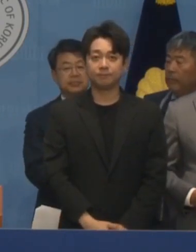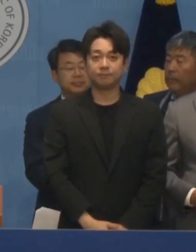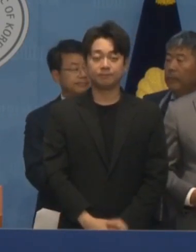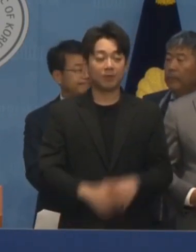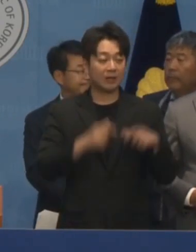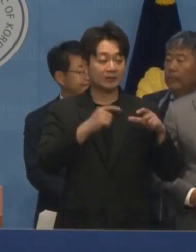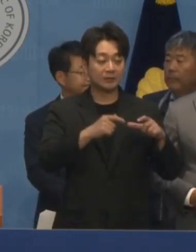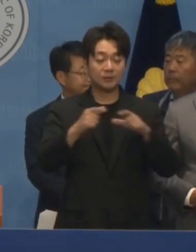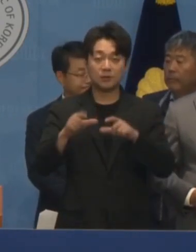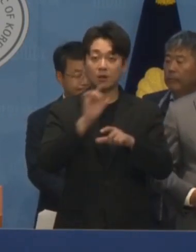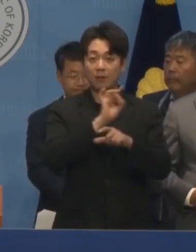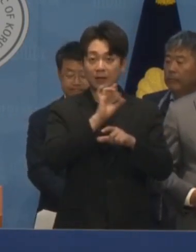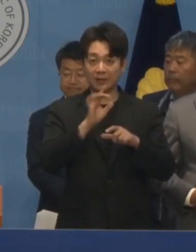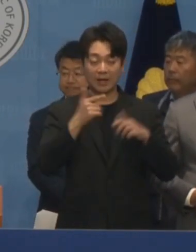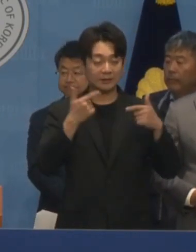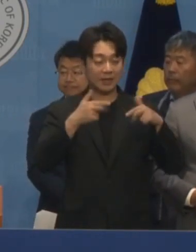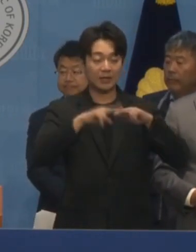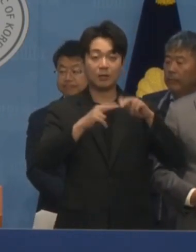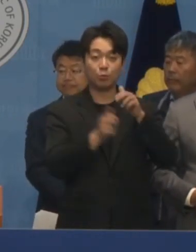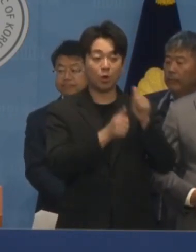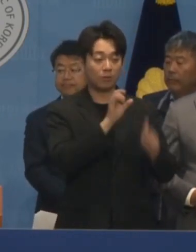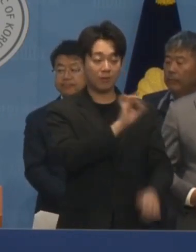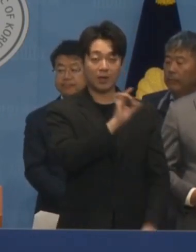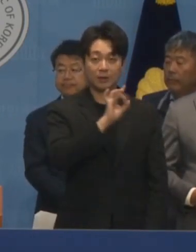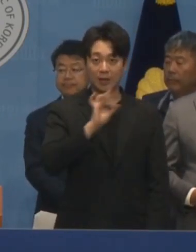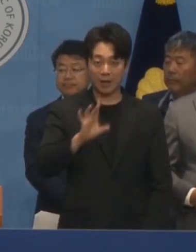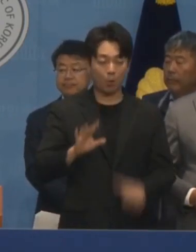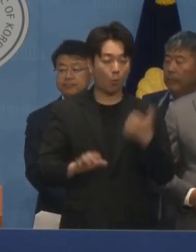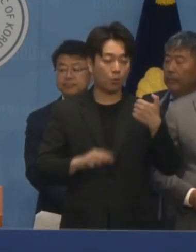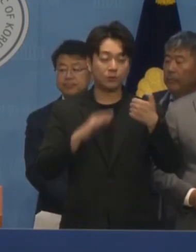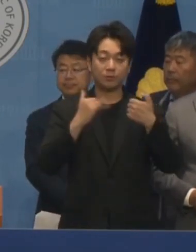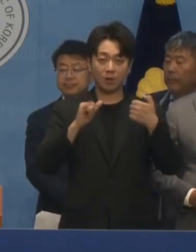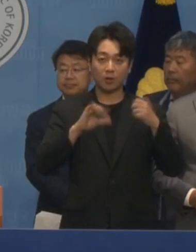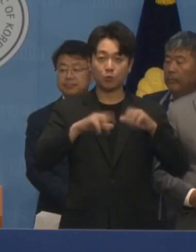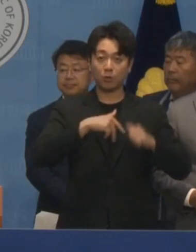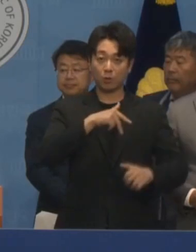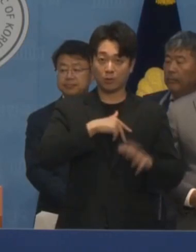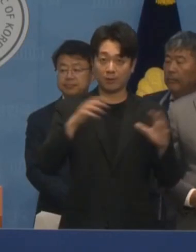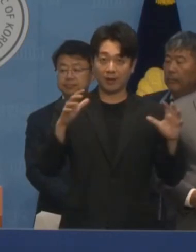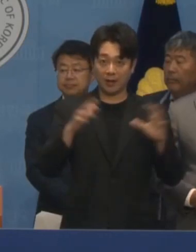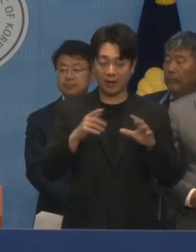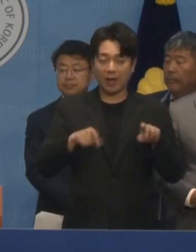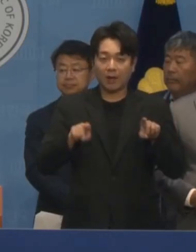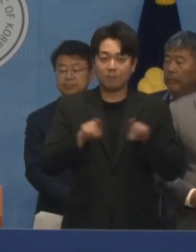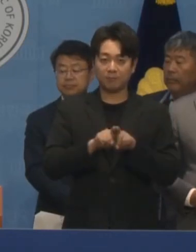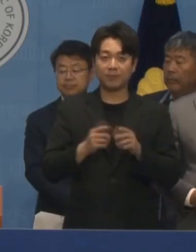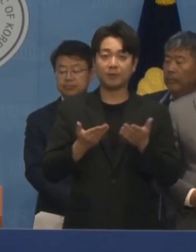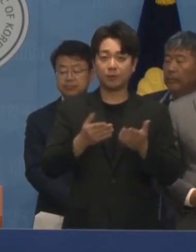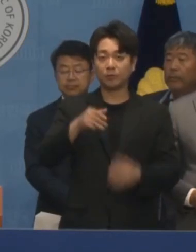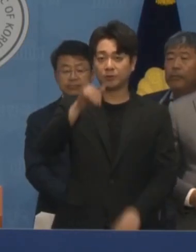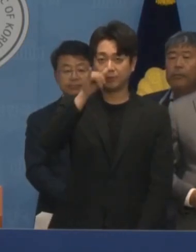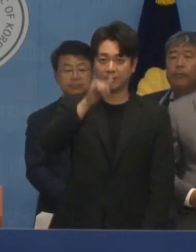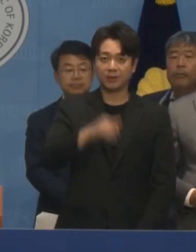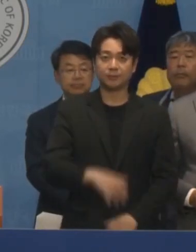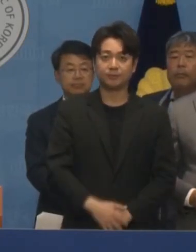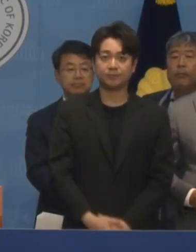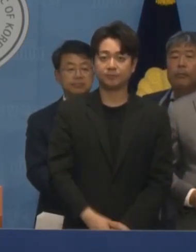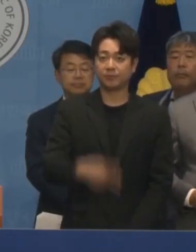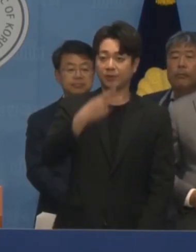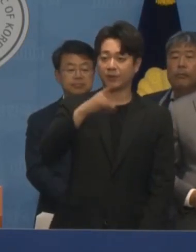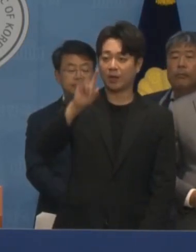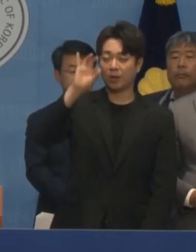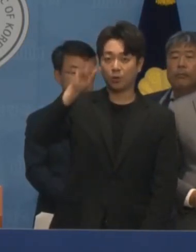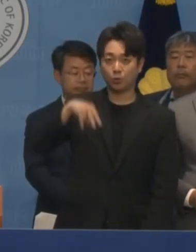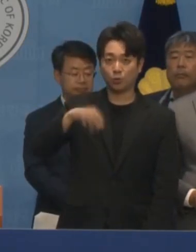지역별로 그리고 상임위별로 약 50여 명의 국회의원들이 함께하고 있습니다. 저희들이 대우 위니아